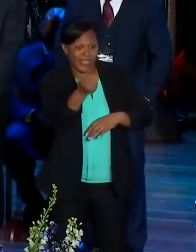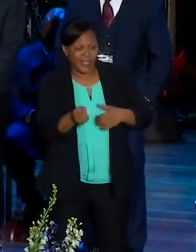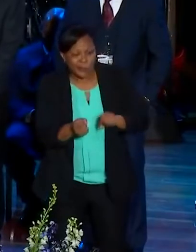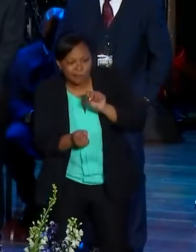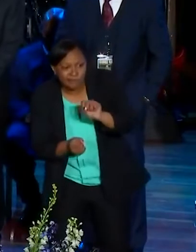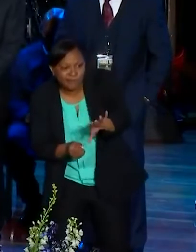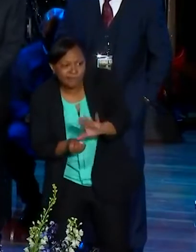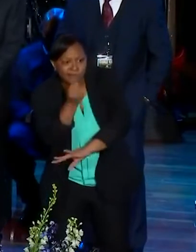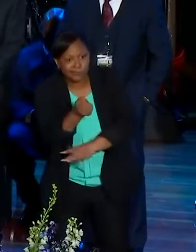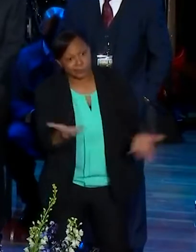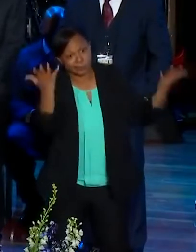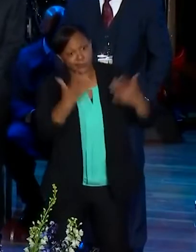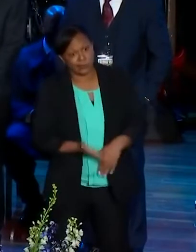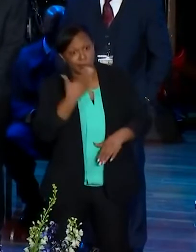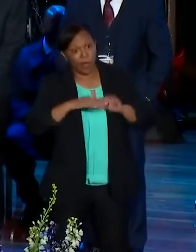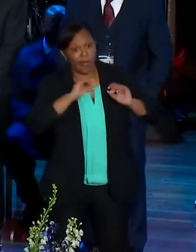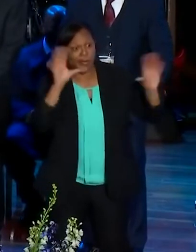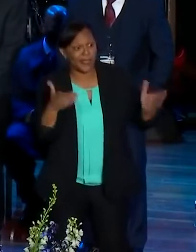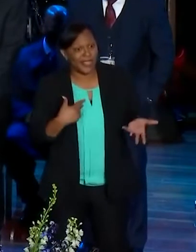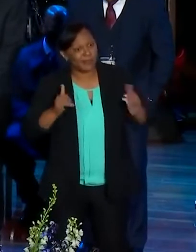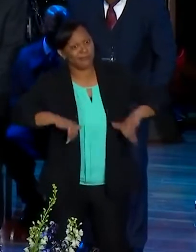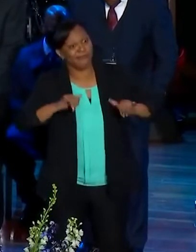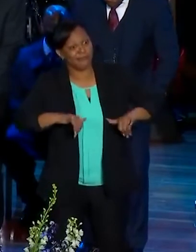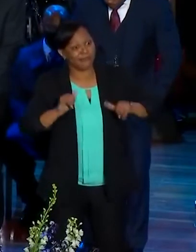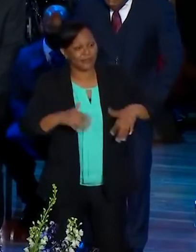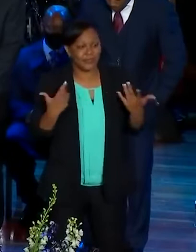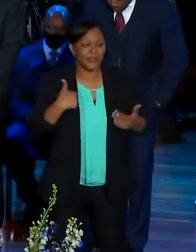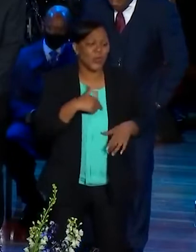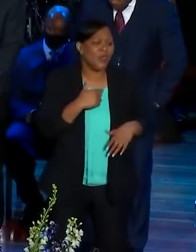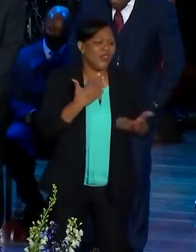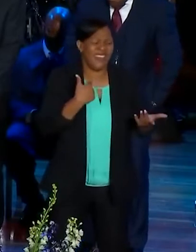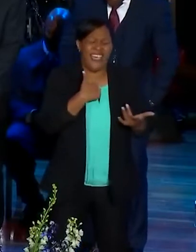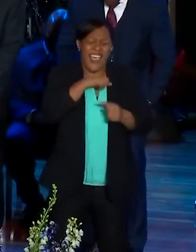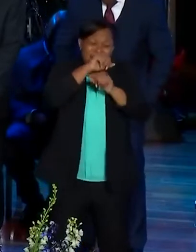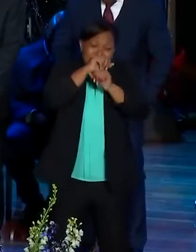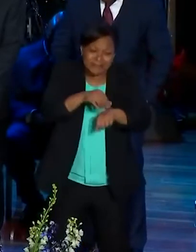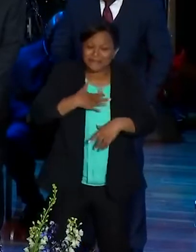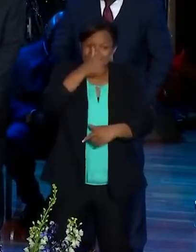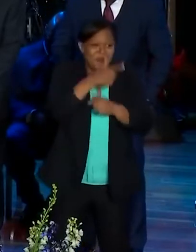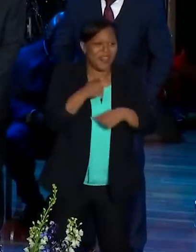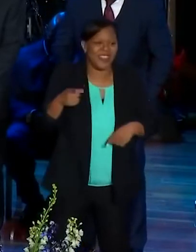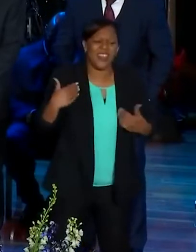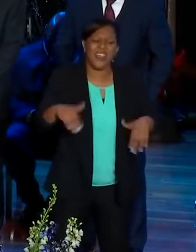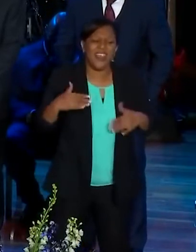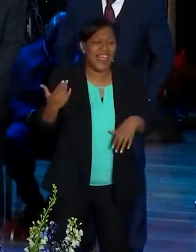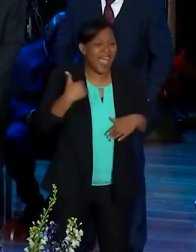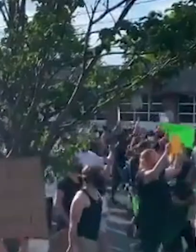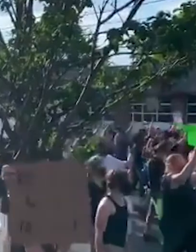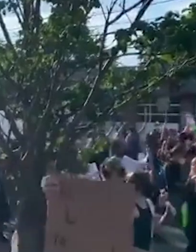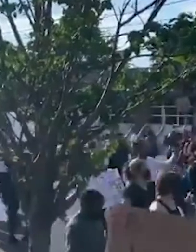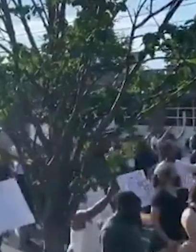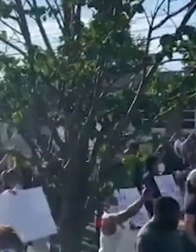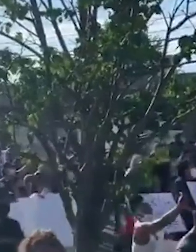tanto de sus memorias como de lo que ha significado la muerte de floyd en el país durante los últimos días y lo que implican las violaciones a los derechos